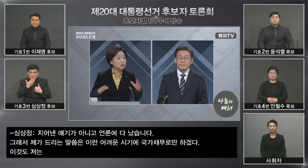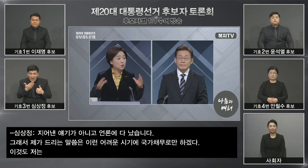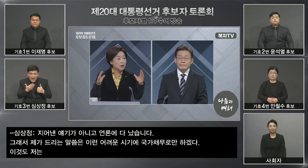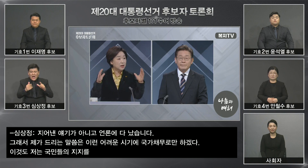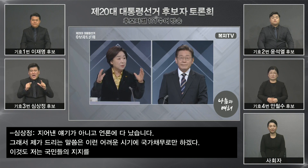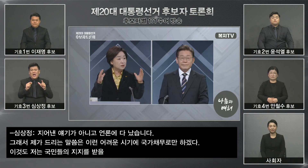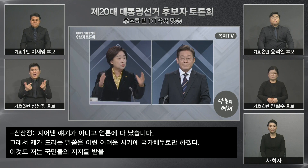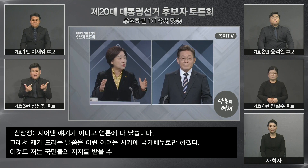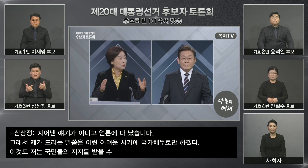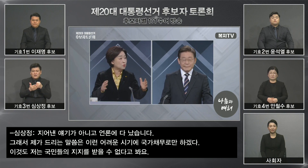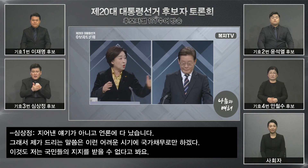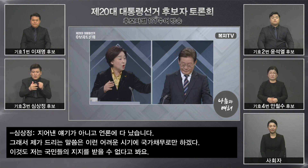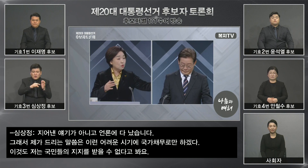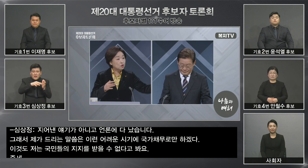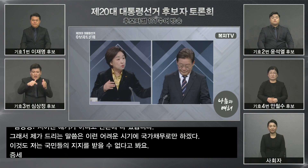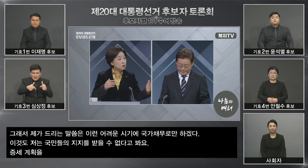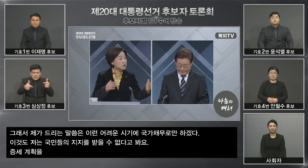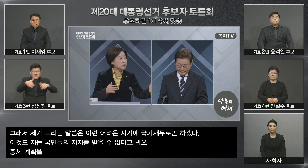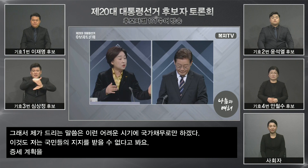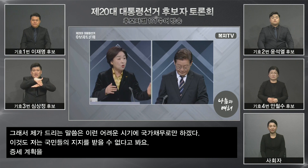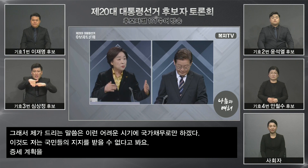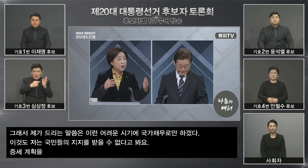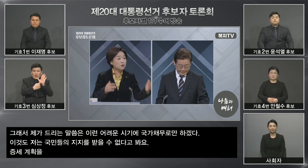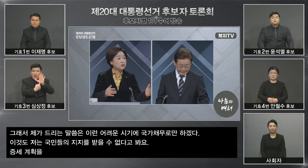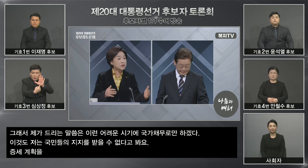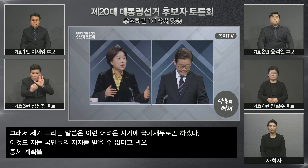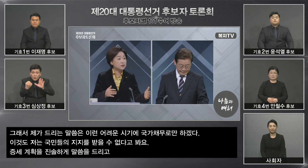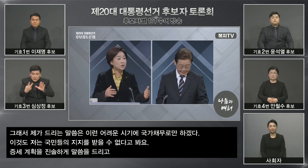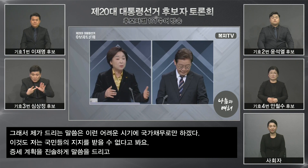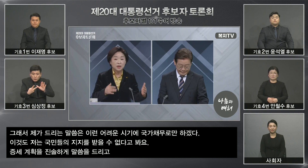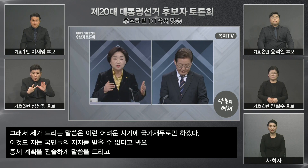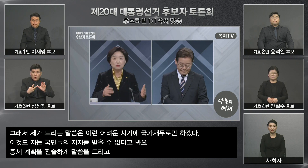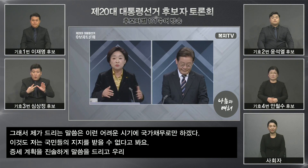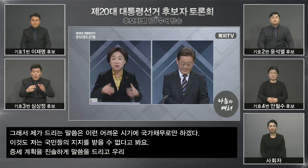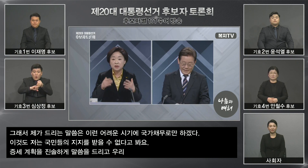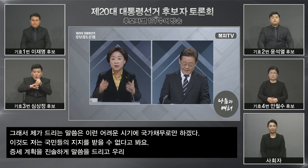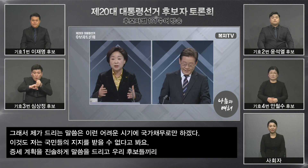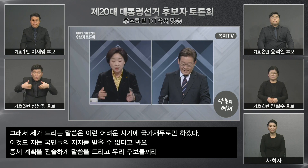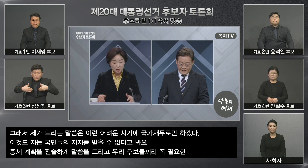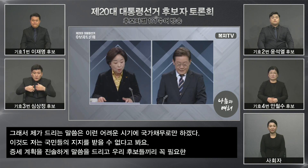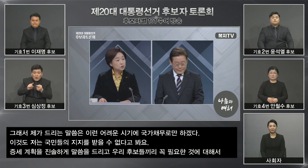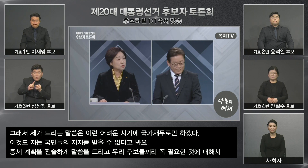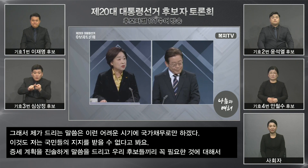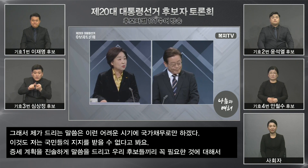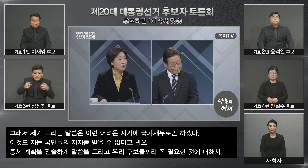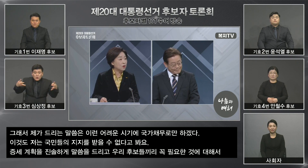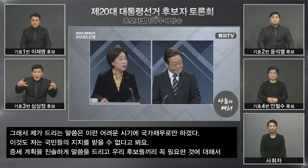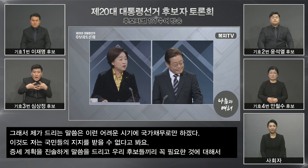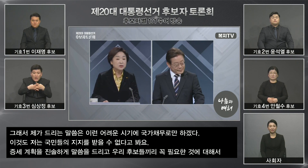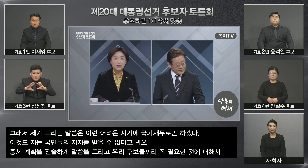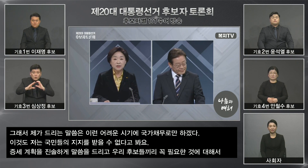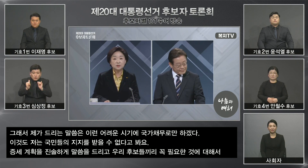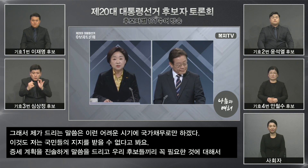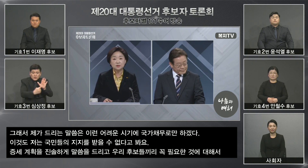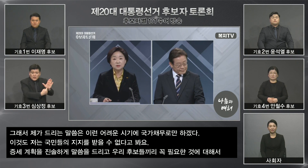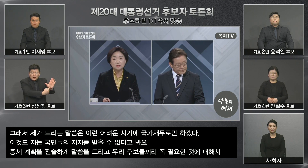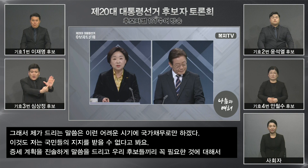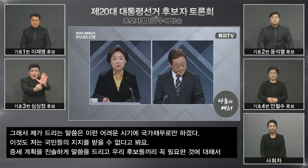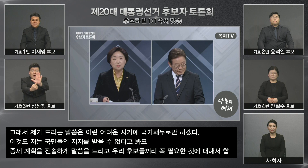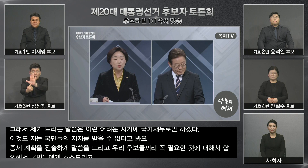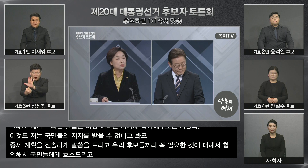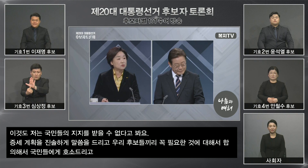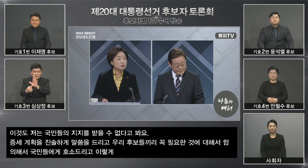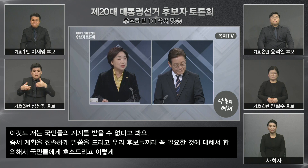계획을 진솔하게 말씀드리고 또 우리 후보들끼리 꼭 필요한 것에 대해서 합의해서 국민들에게 호소드리고 이렇게 해서